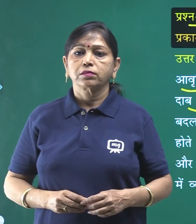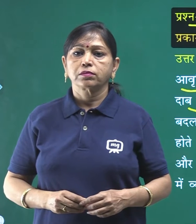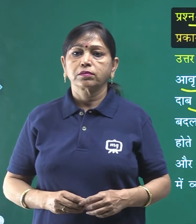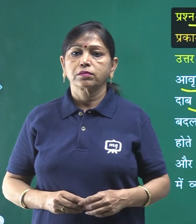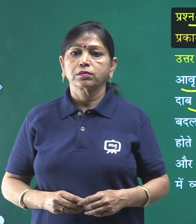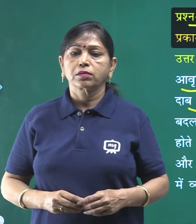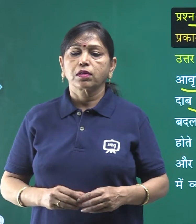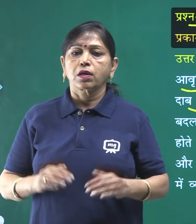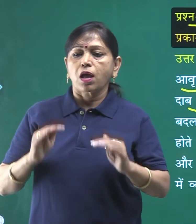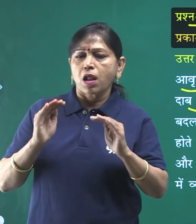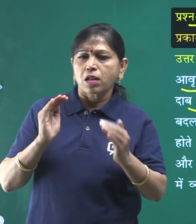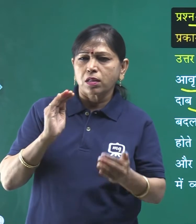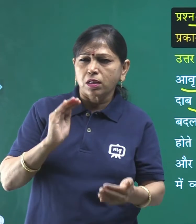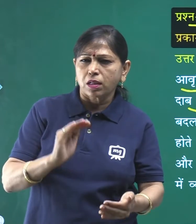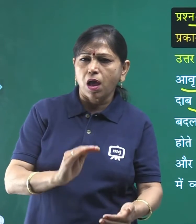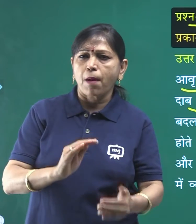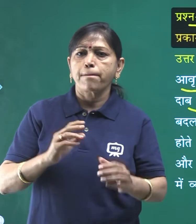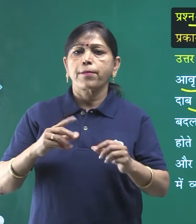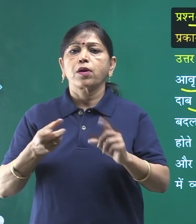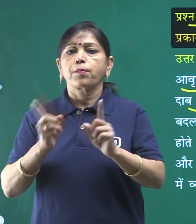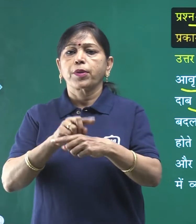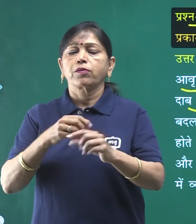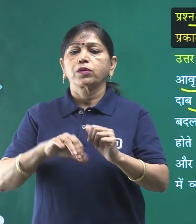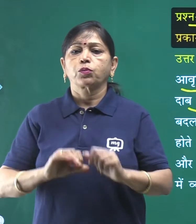दाब परिवर्तनों को